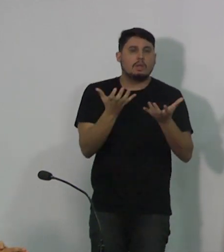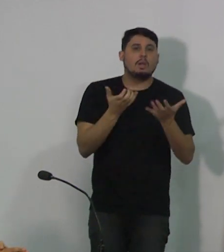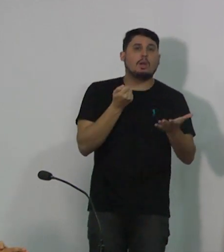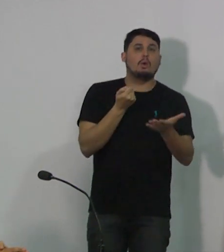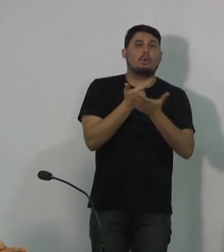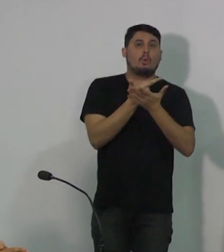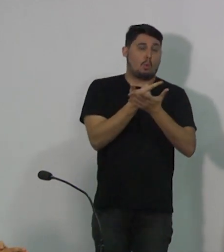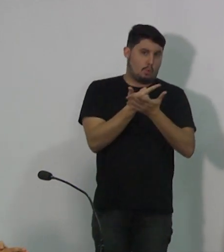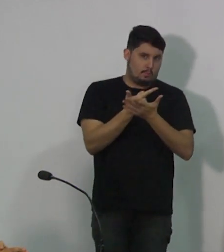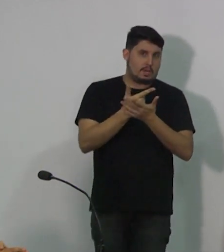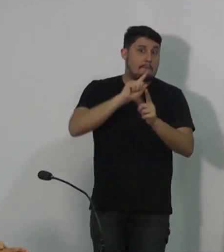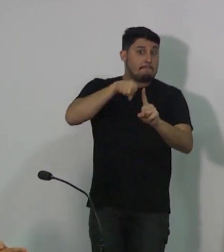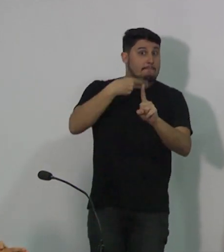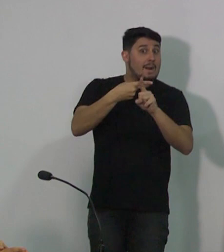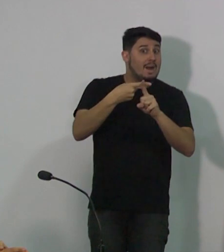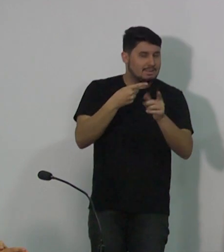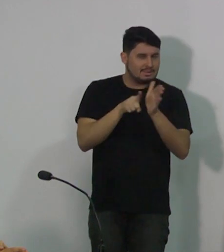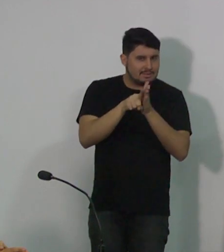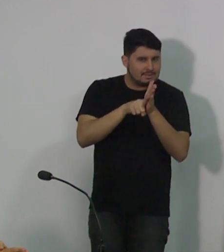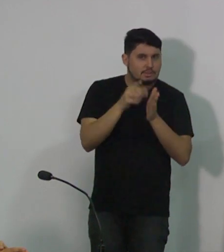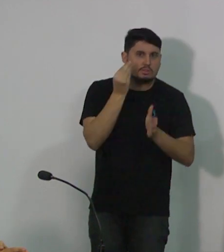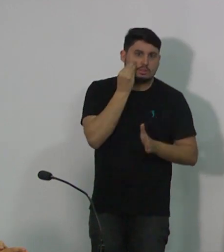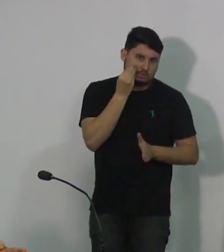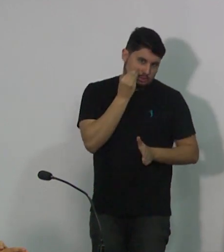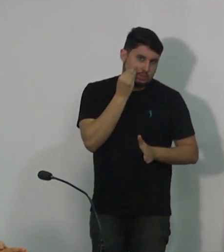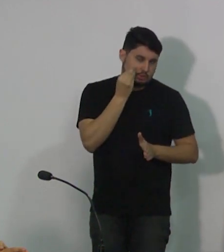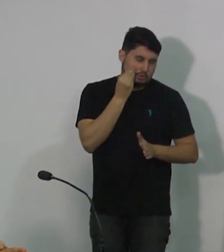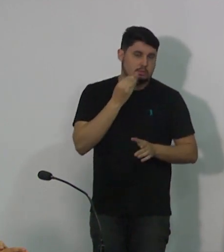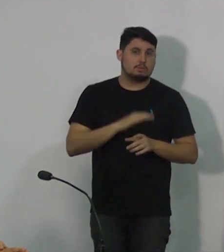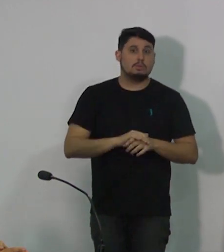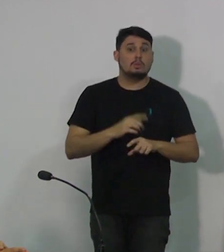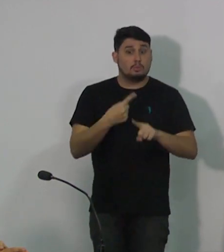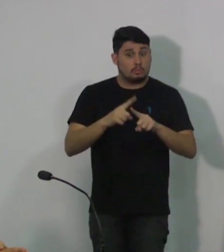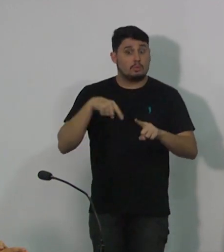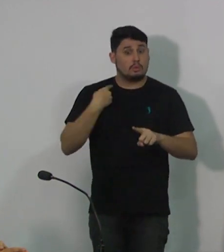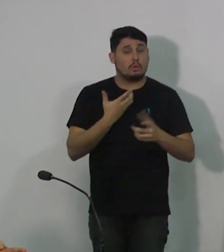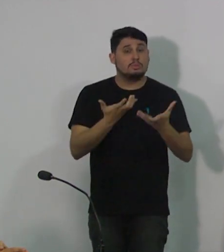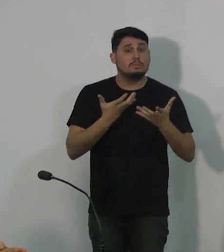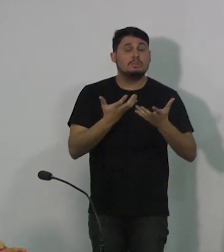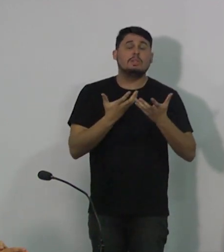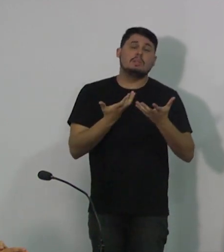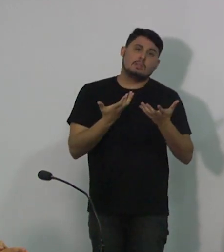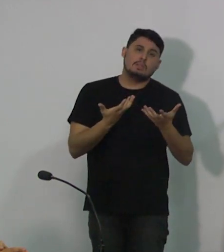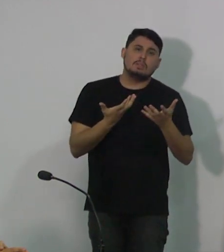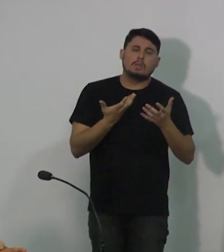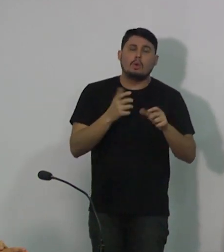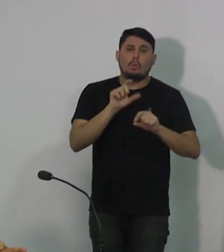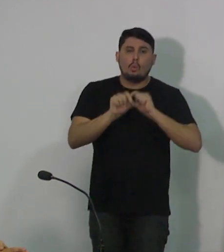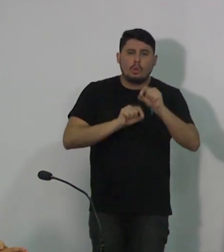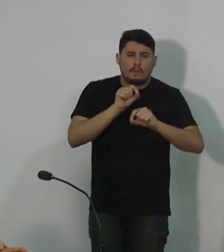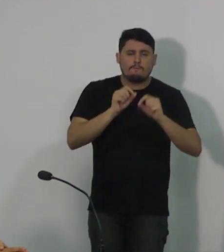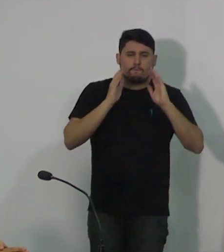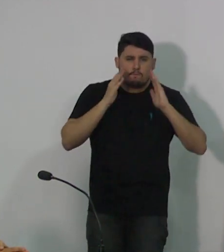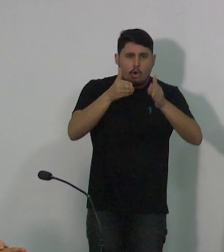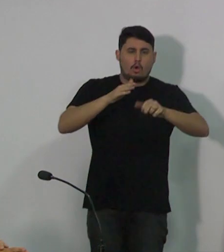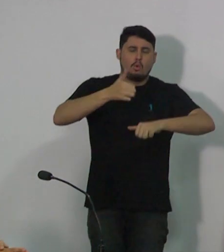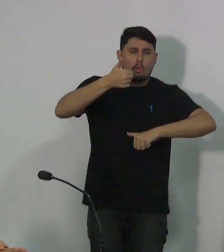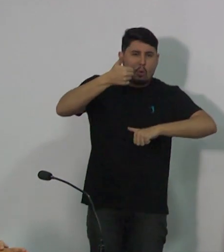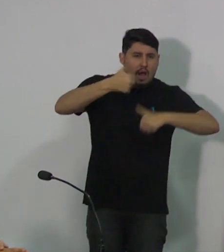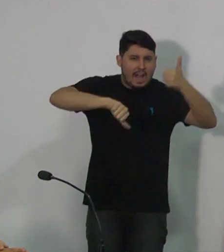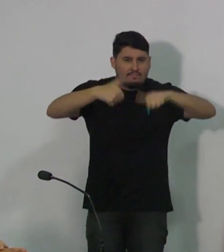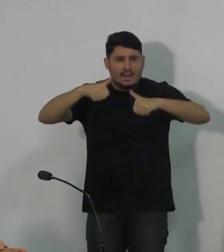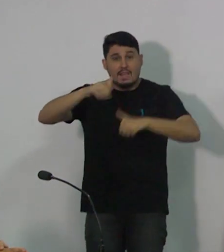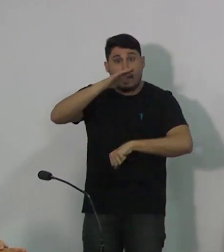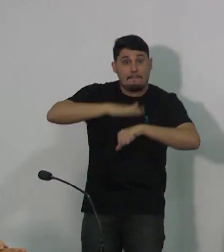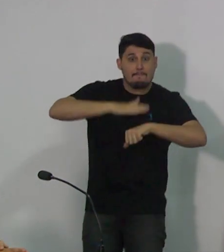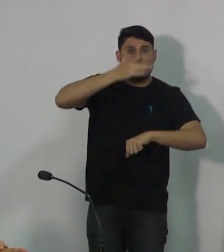esforço do Ministério da Saúde, a gente também tem um esforço próprio para fazer o rastreamento de mais pessoas e assim tomar as decisões de maneira mais